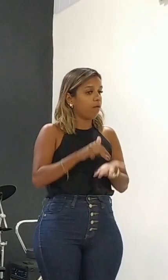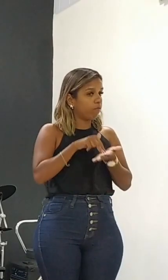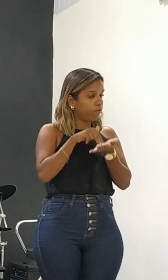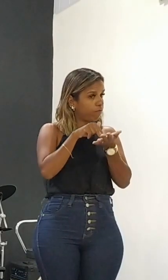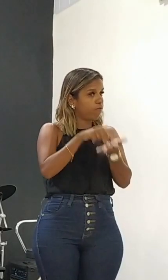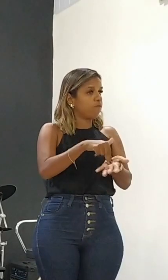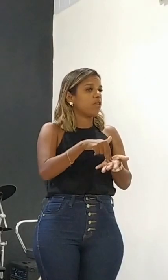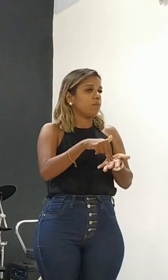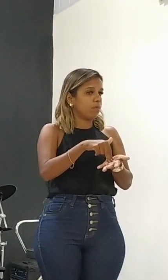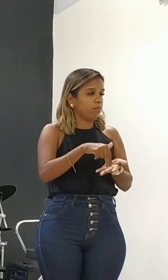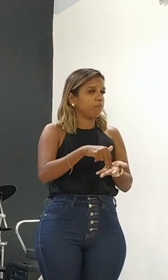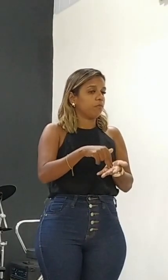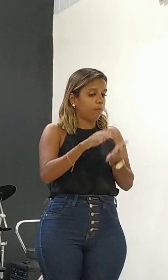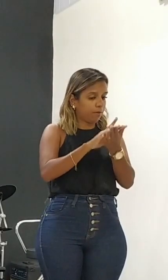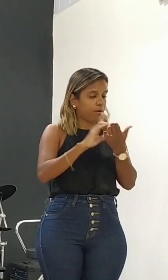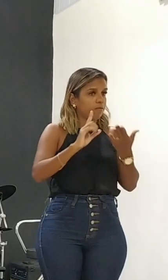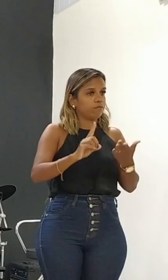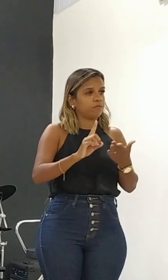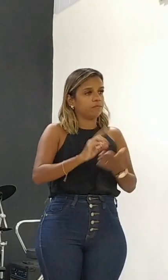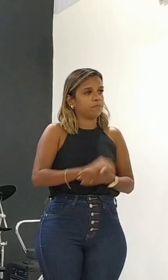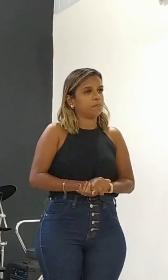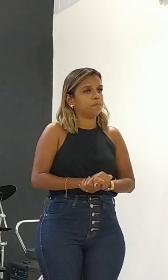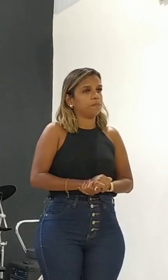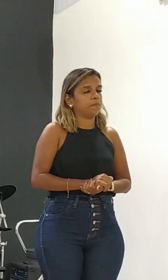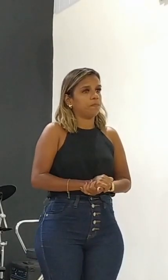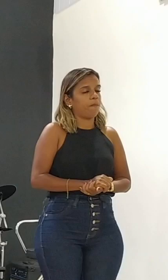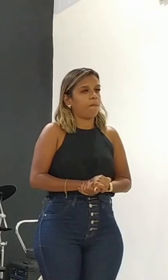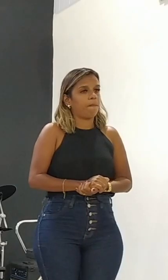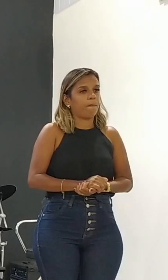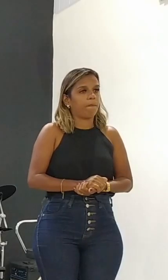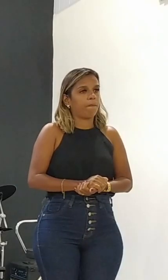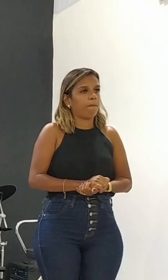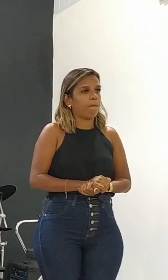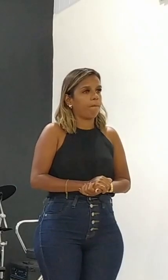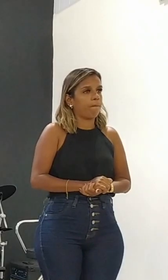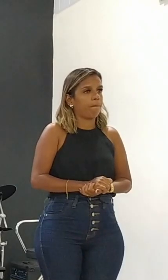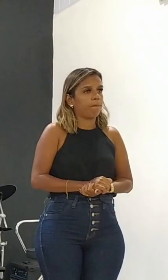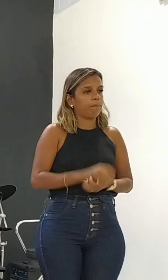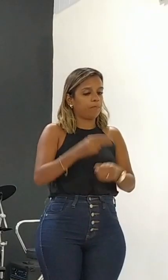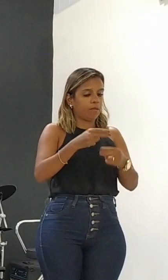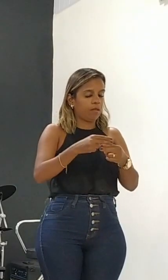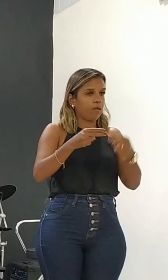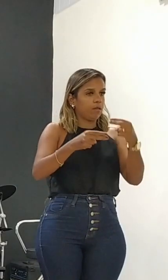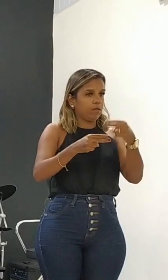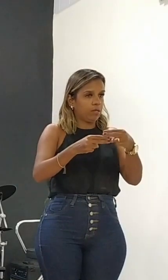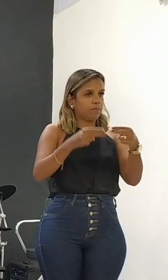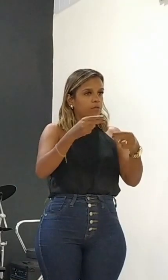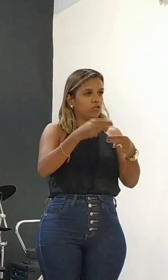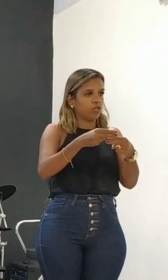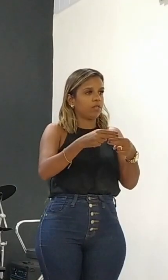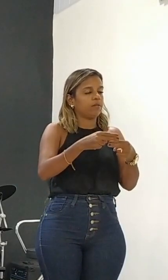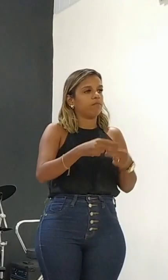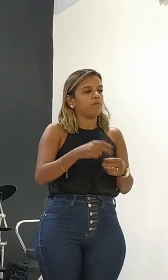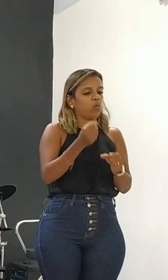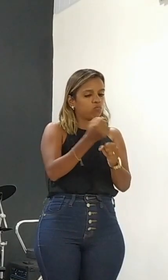louvado seja o nome do Senhor. Neemias está ali construindo o muro. No capítulo 6,